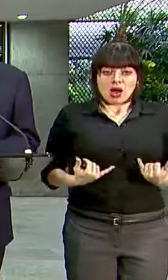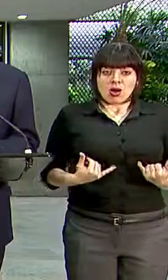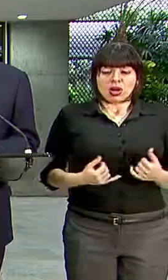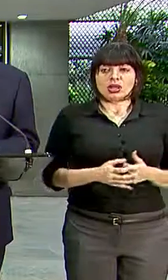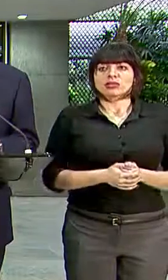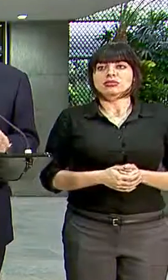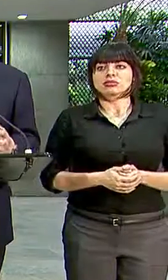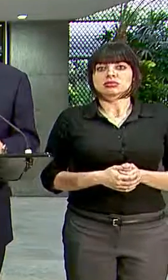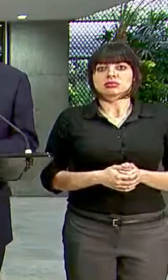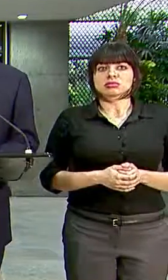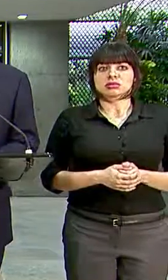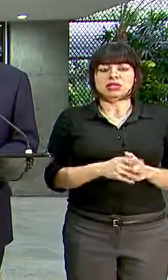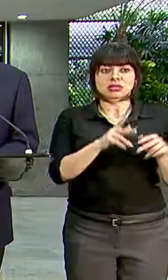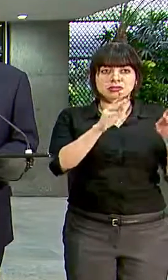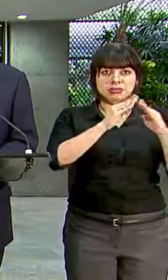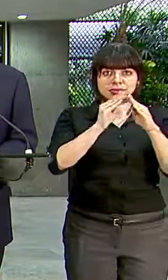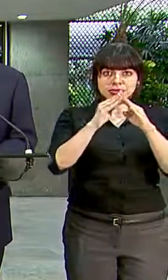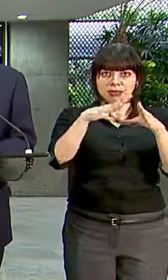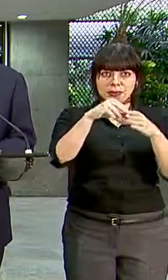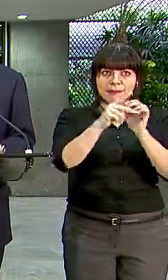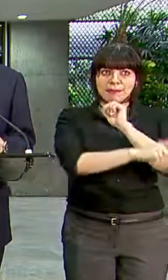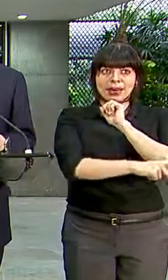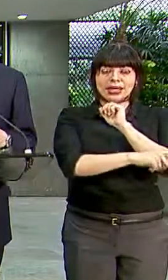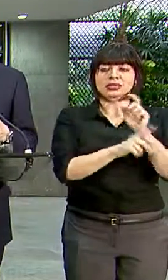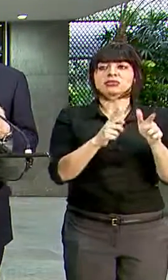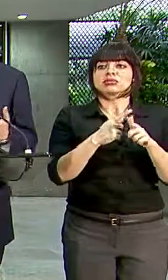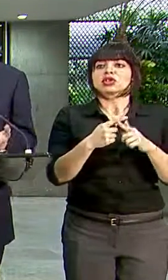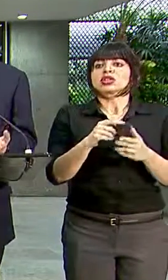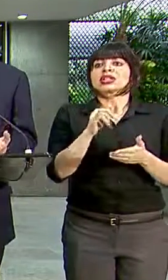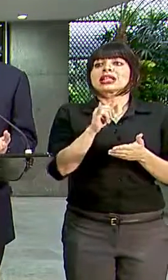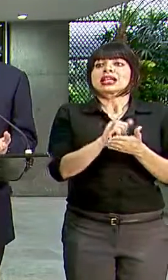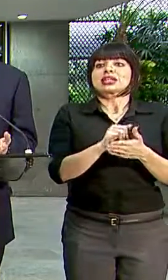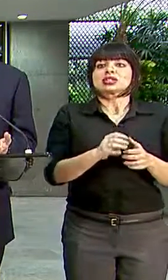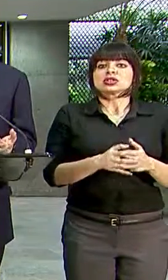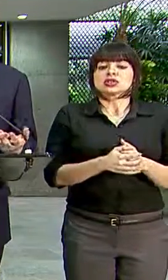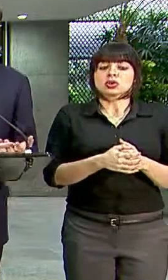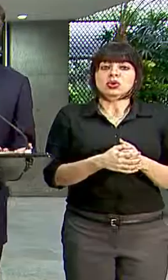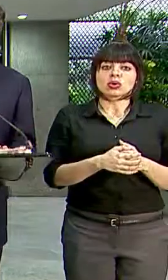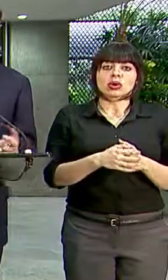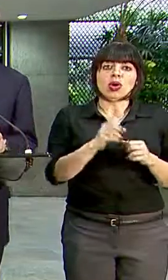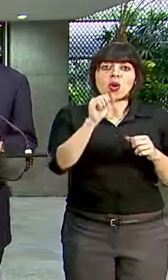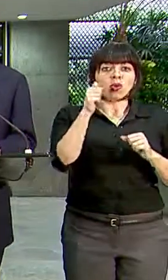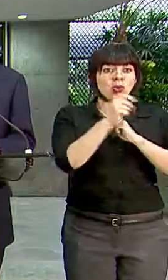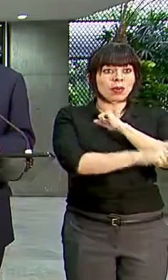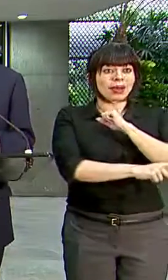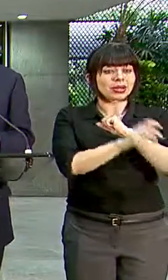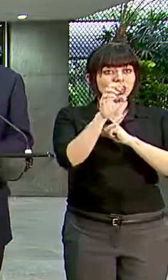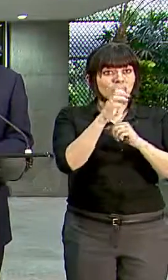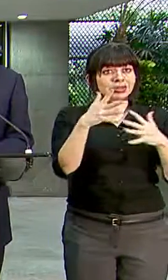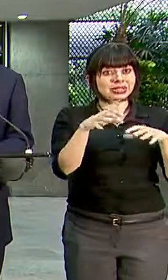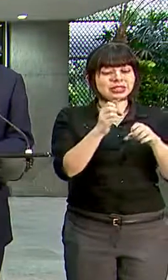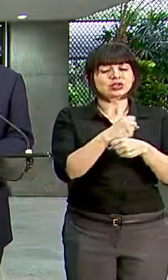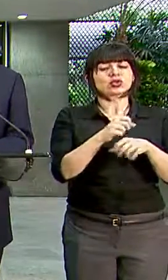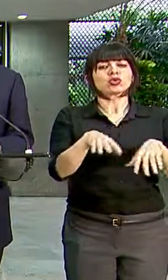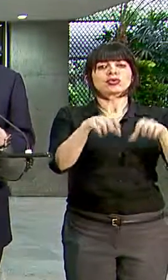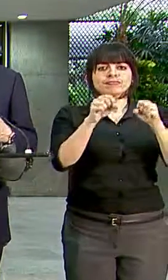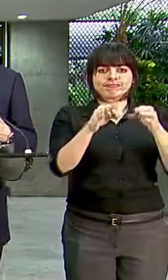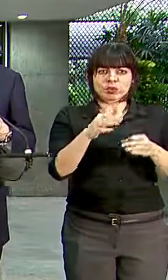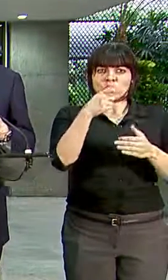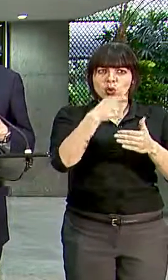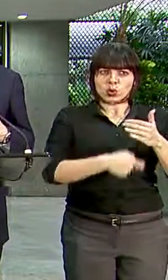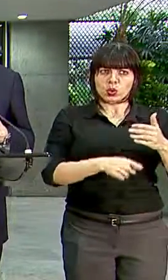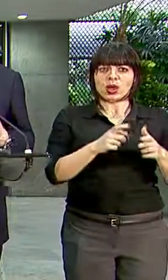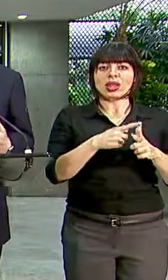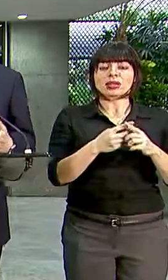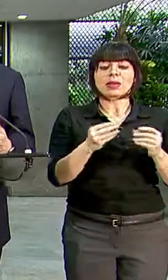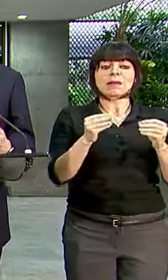hoy son los habitantes de ese país. De tal manera que eso que han podido hacer otros países en Europa, tomar las decisiones duras,